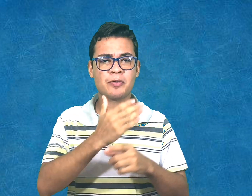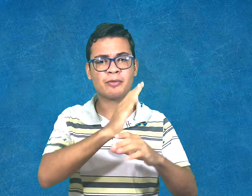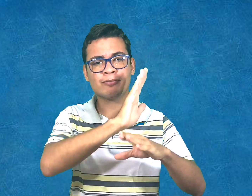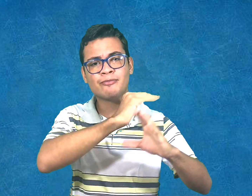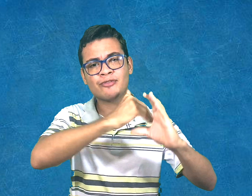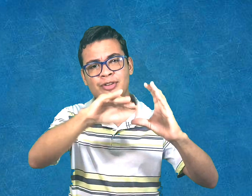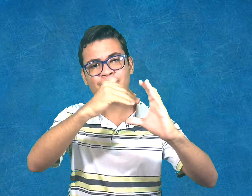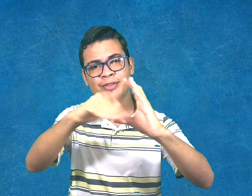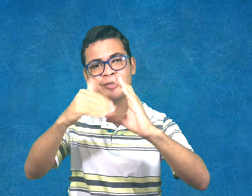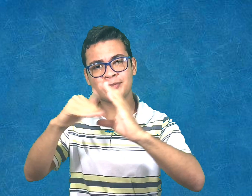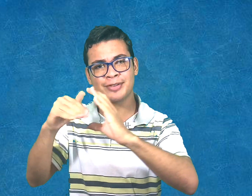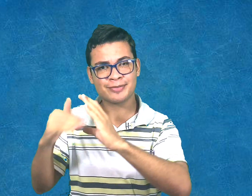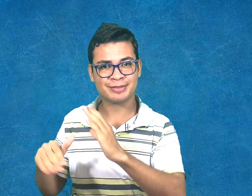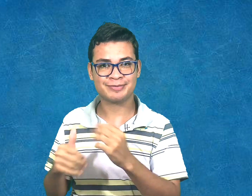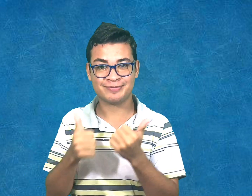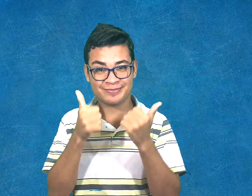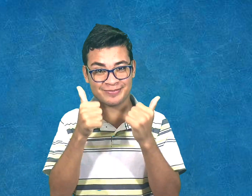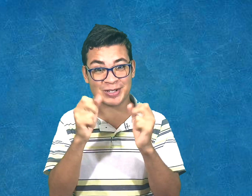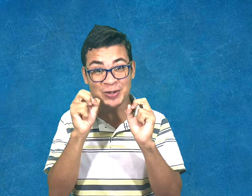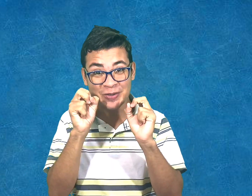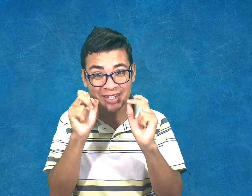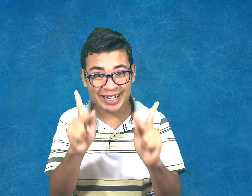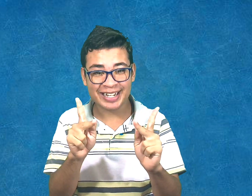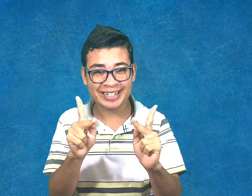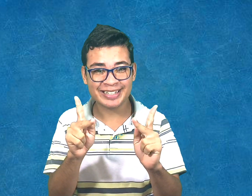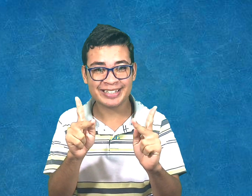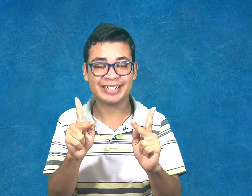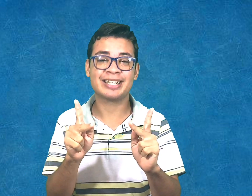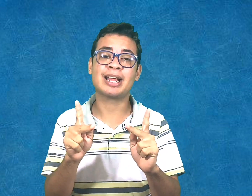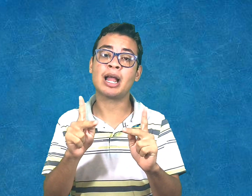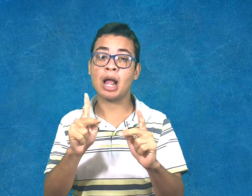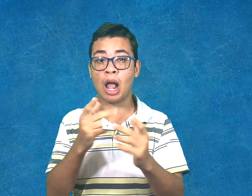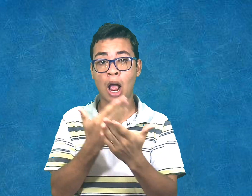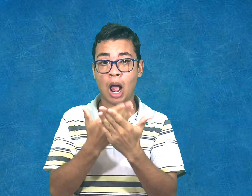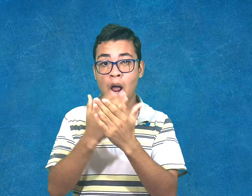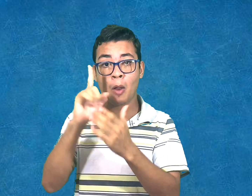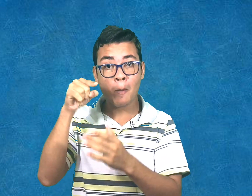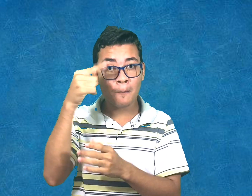ok? Na próxima aula a gente se vê. Até mais.